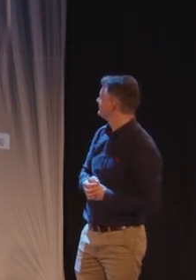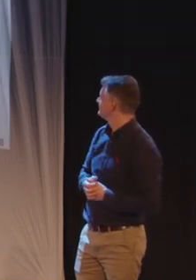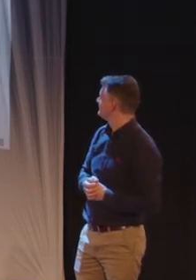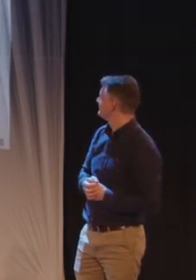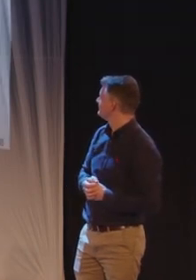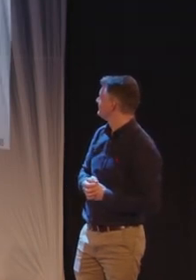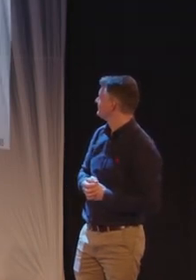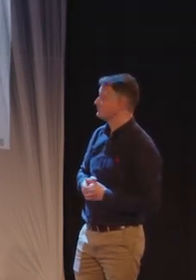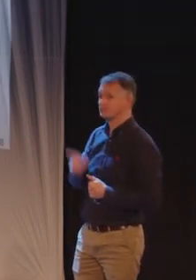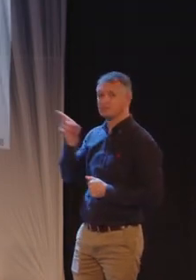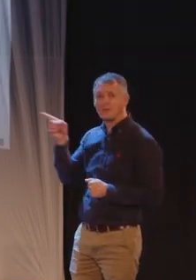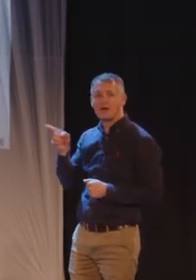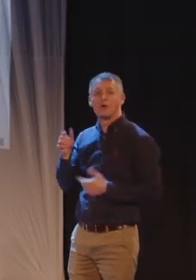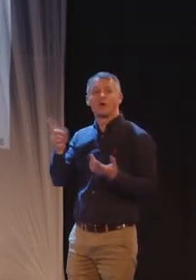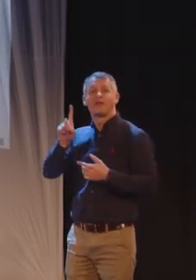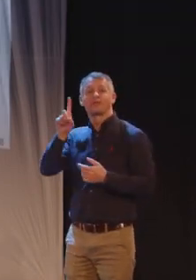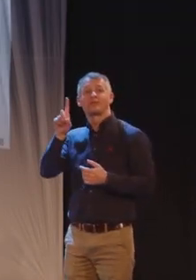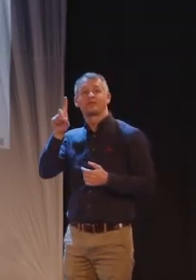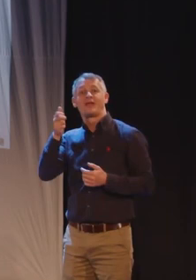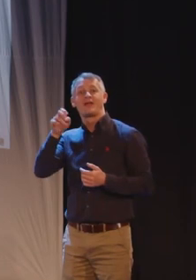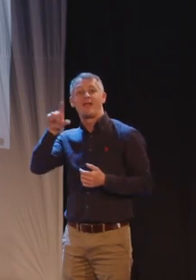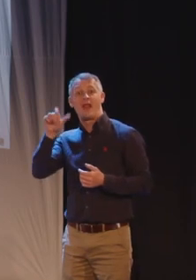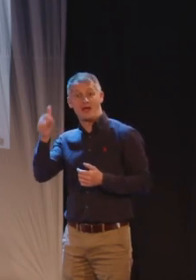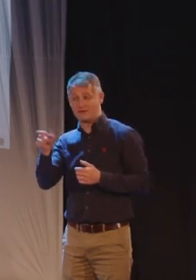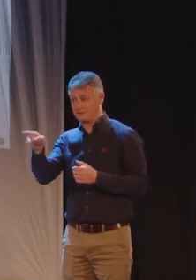În care Daniela ne